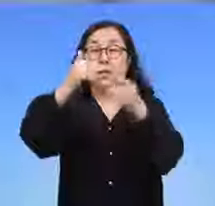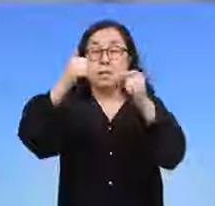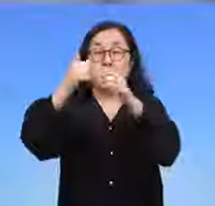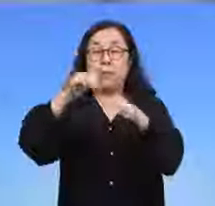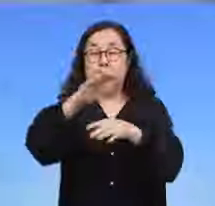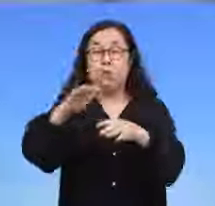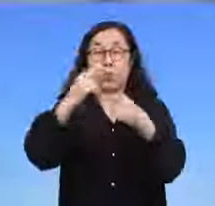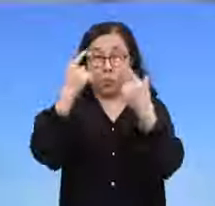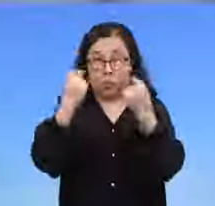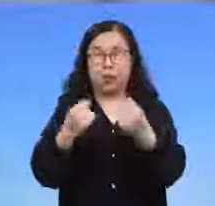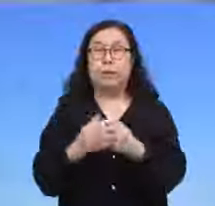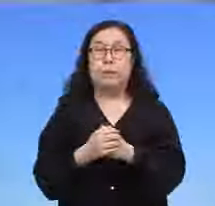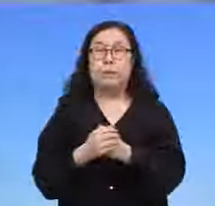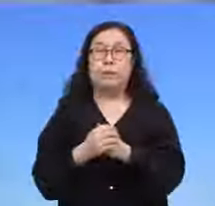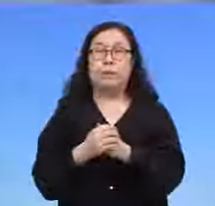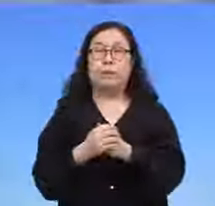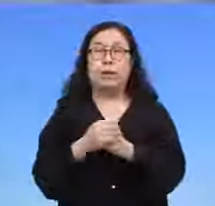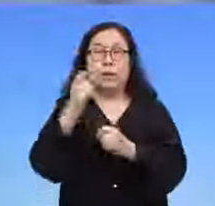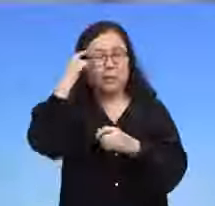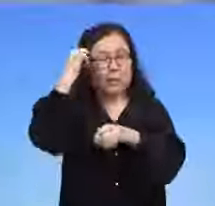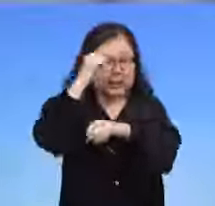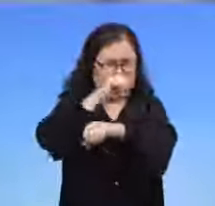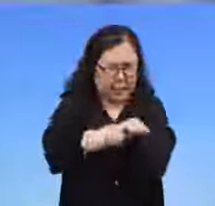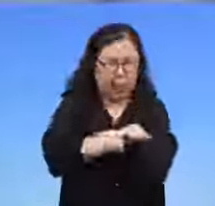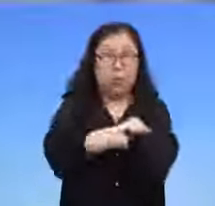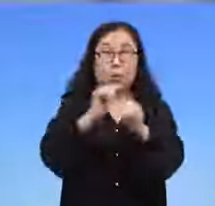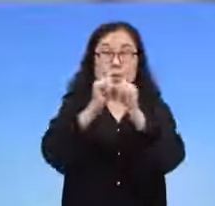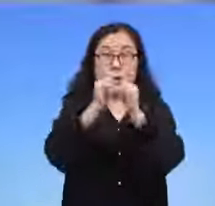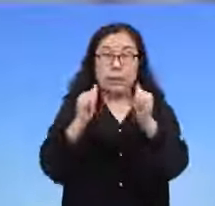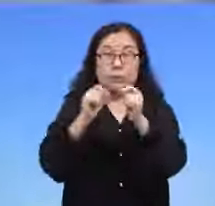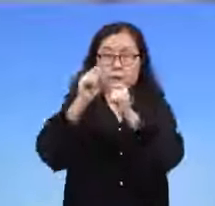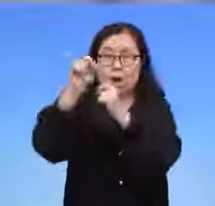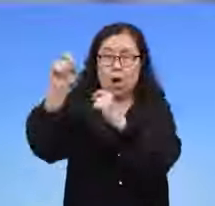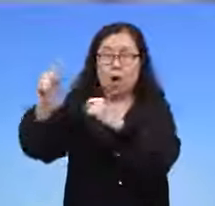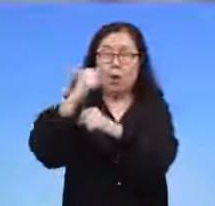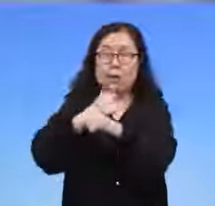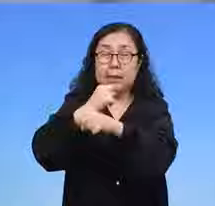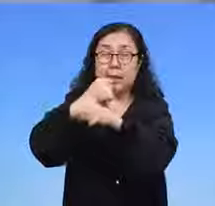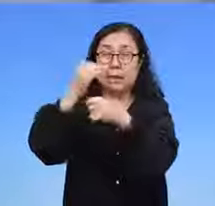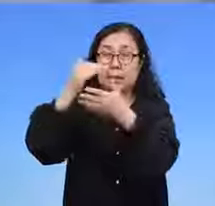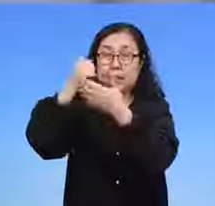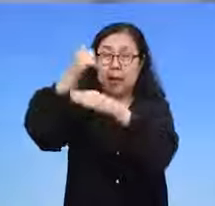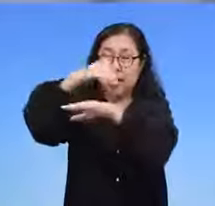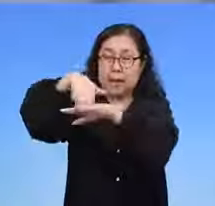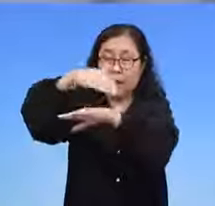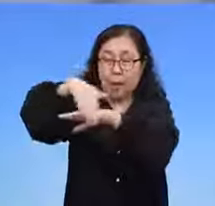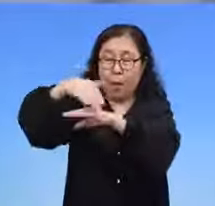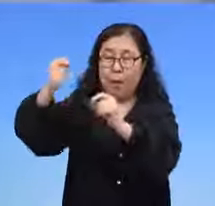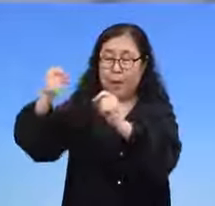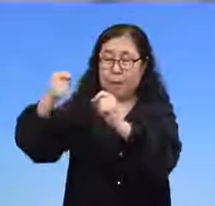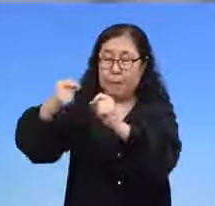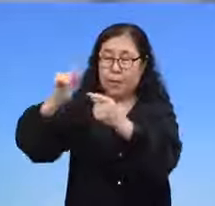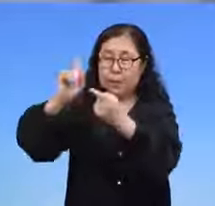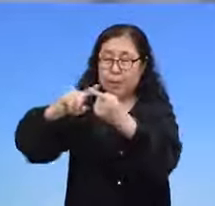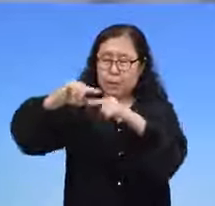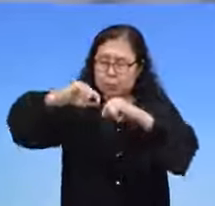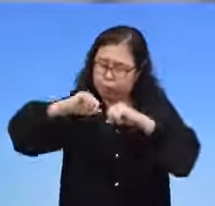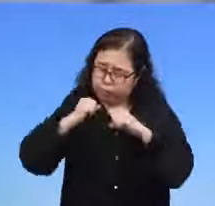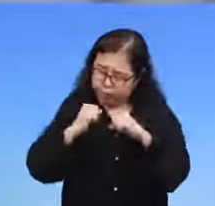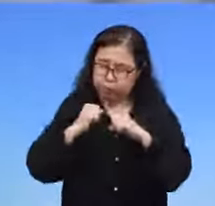하나님 앞에서 우리도 그렇습니다. 지혜로운 사람은요, 영원하신 하나님의 계획 앞에 그냥 순종하는